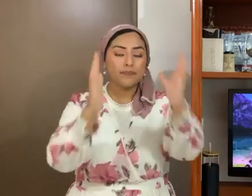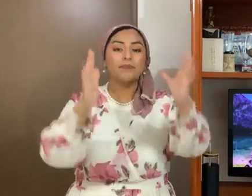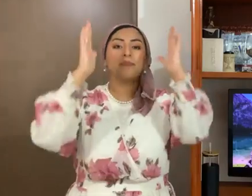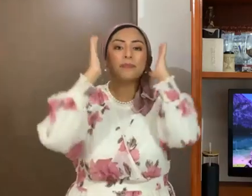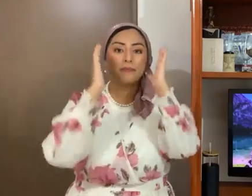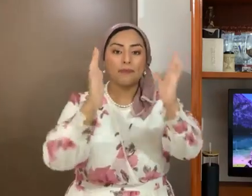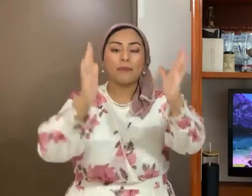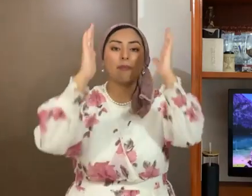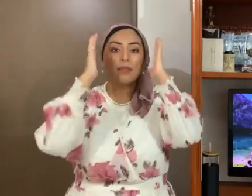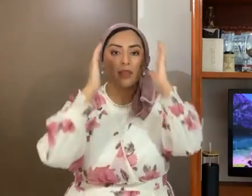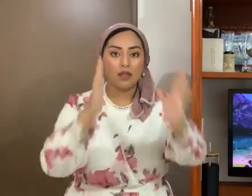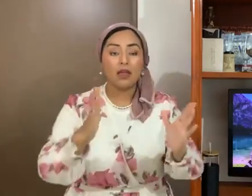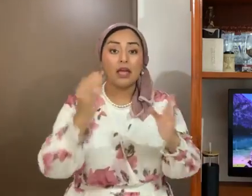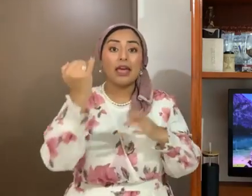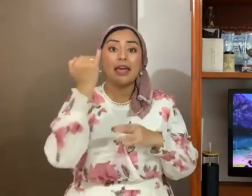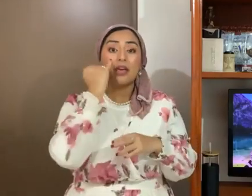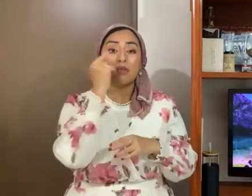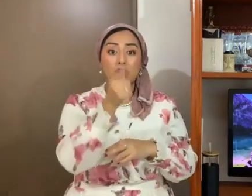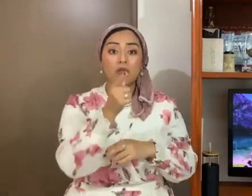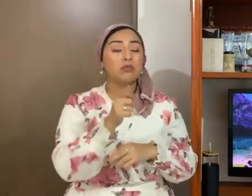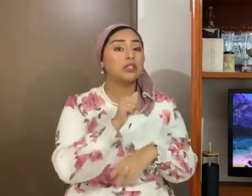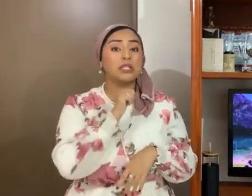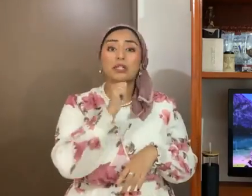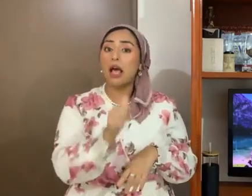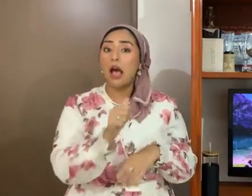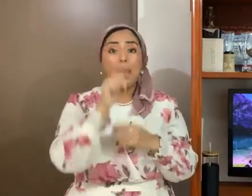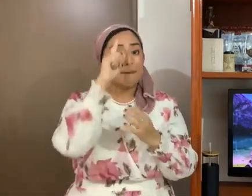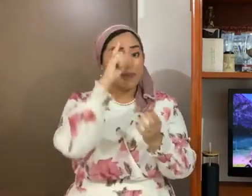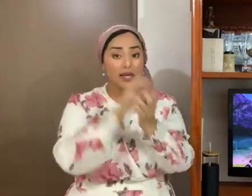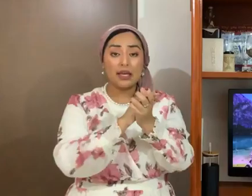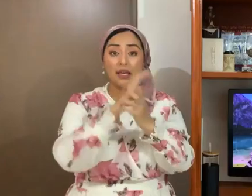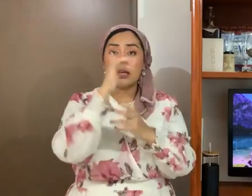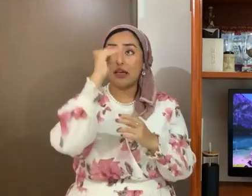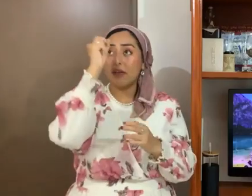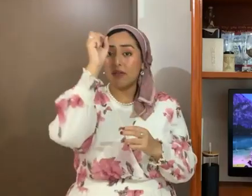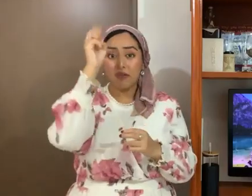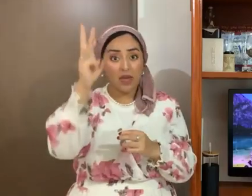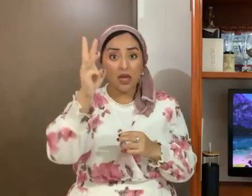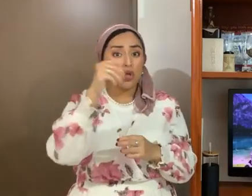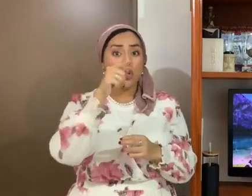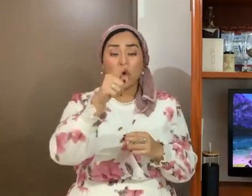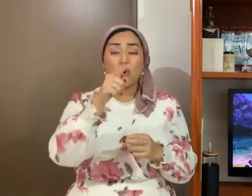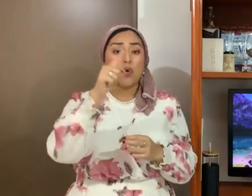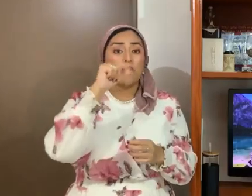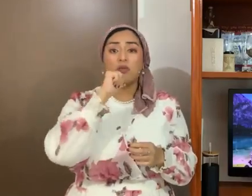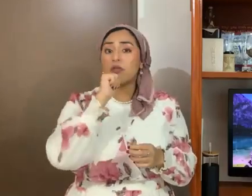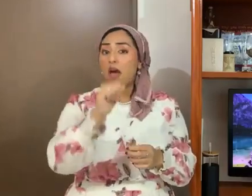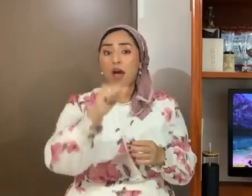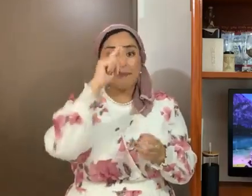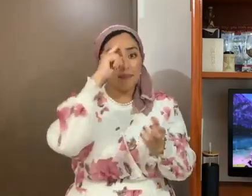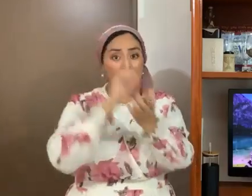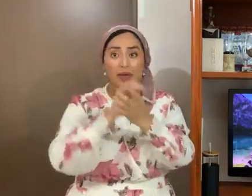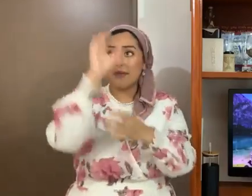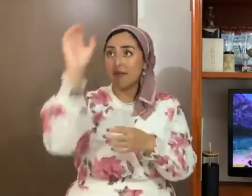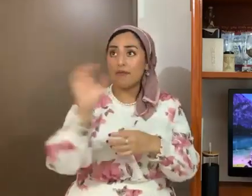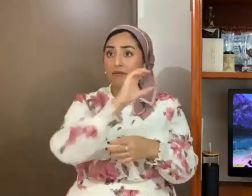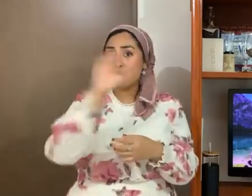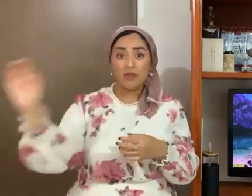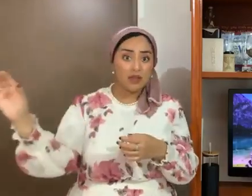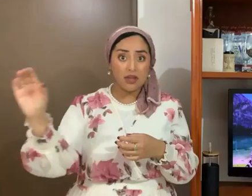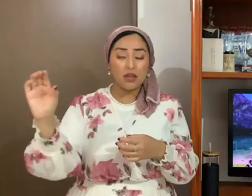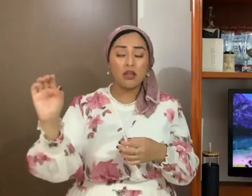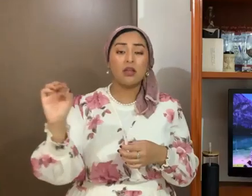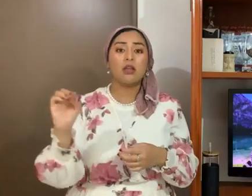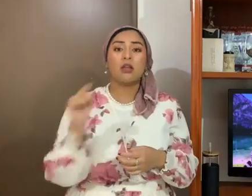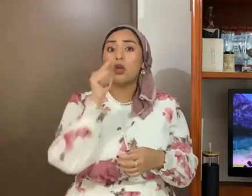atención, quien no cree en Yahshua HaMashiach y en su sacrificio único y perfecto para el perdón de nuestros pecados,